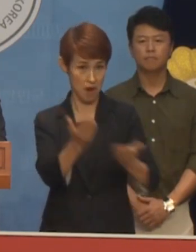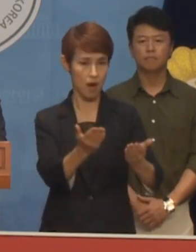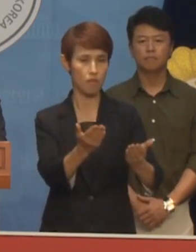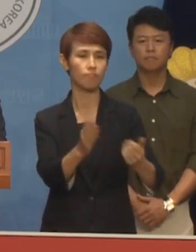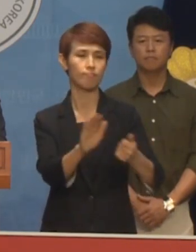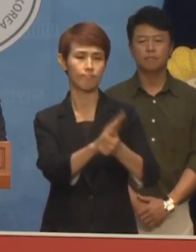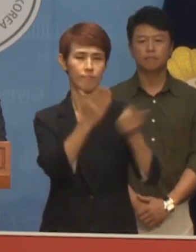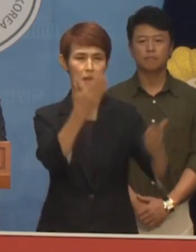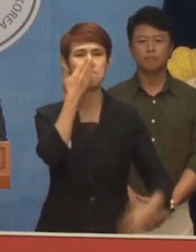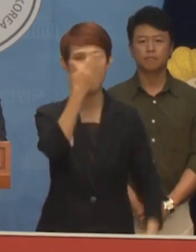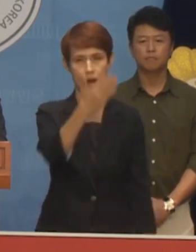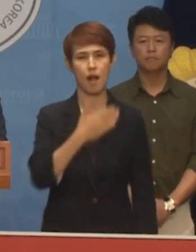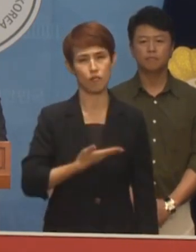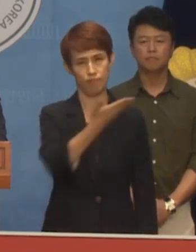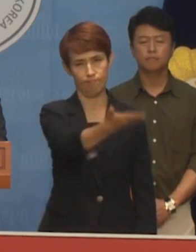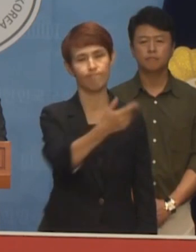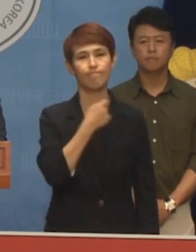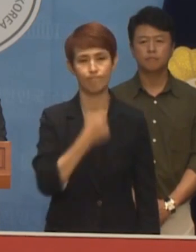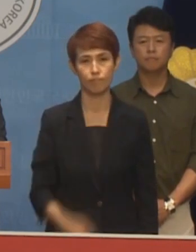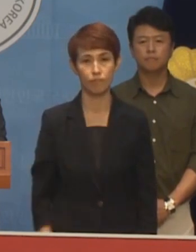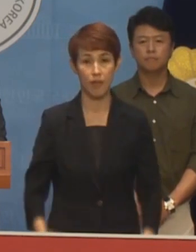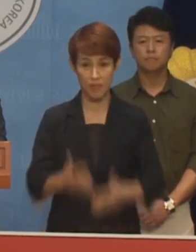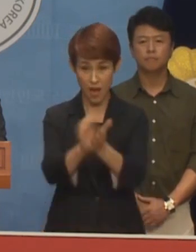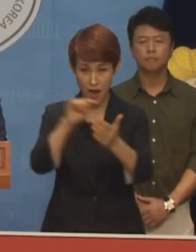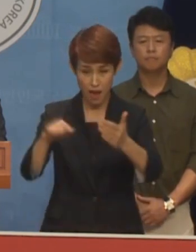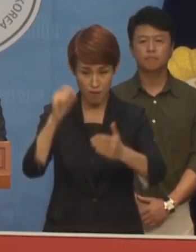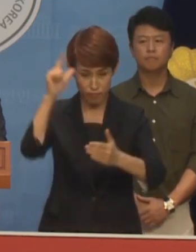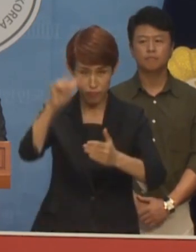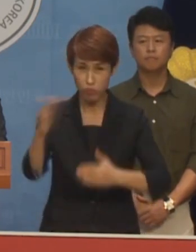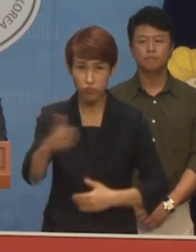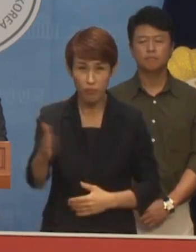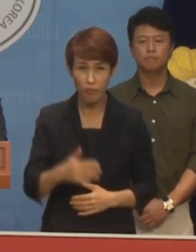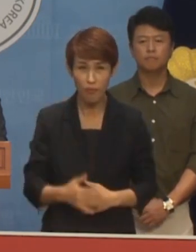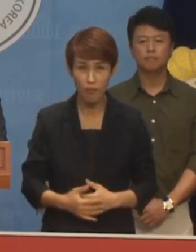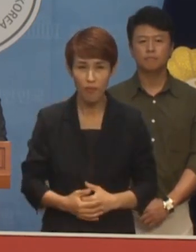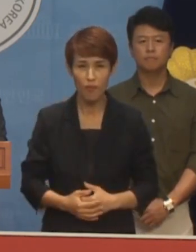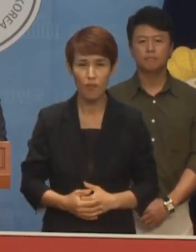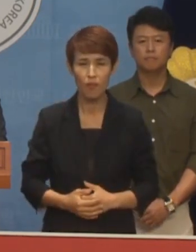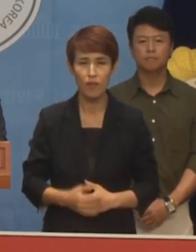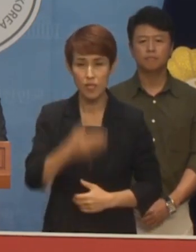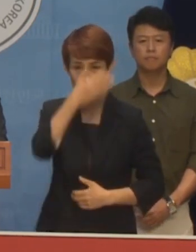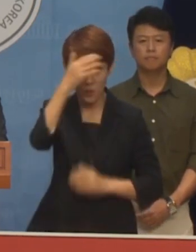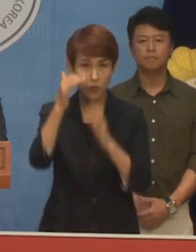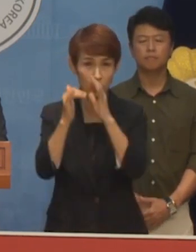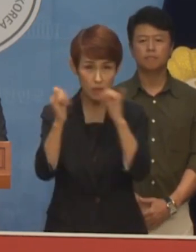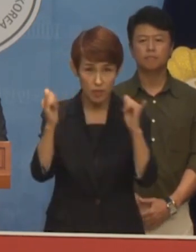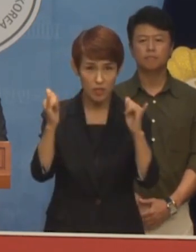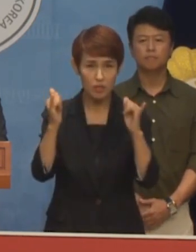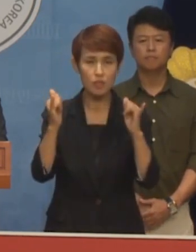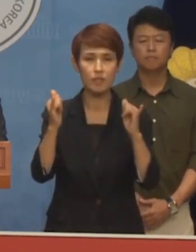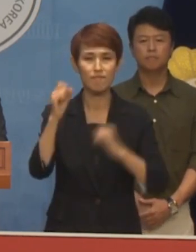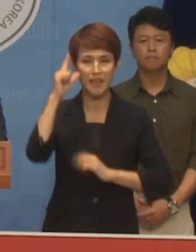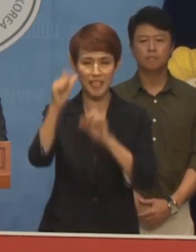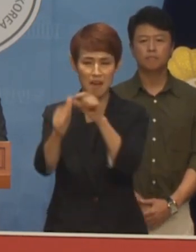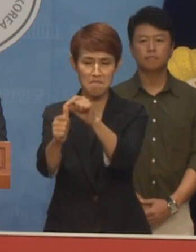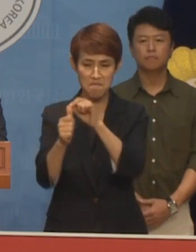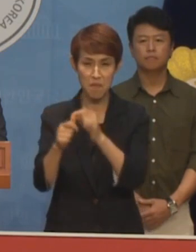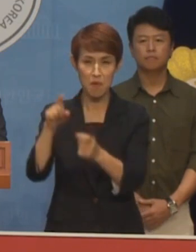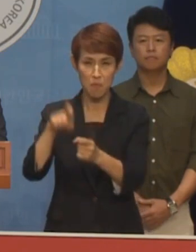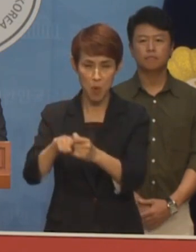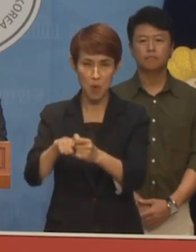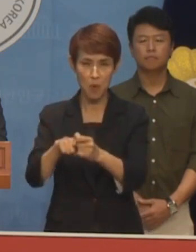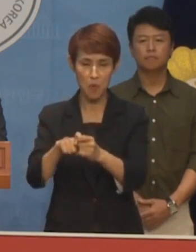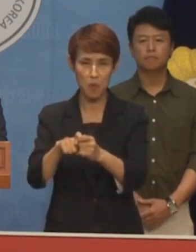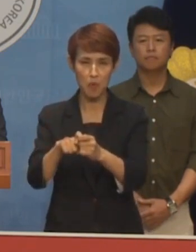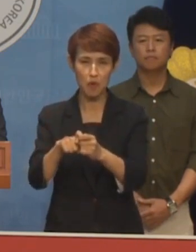있다고 말입니다. 당내에는 인재가 없습니까? 당내 청년들은 인재 영입을 위한 구색